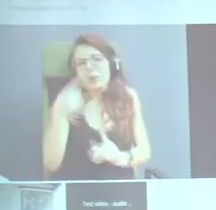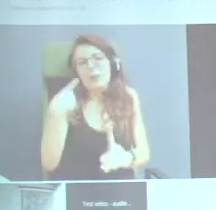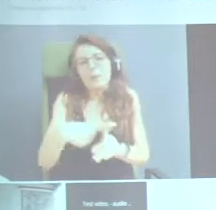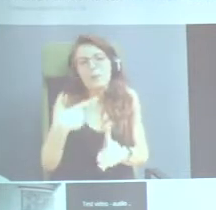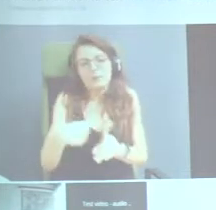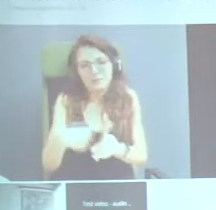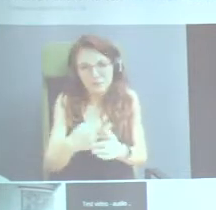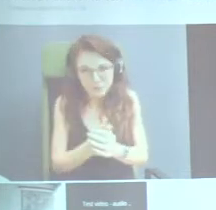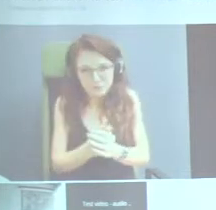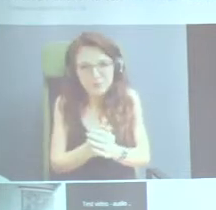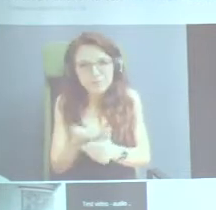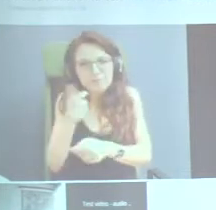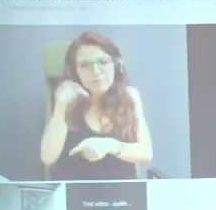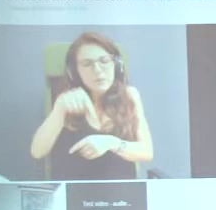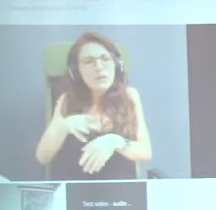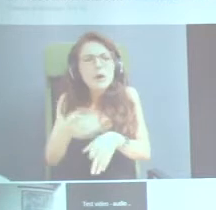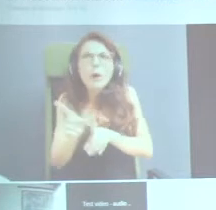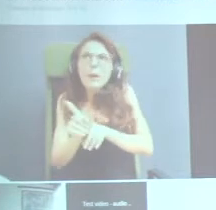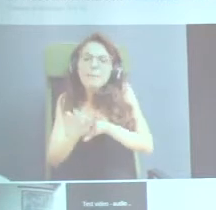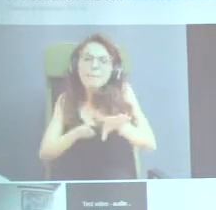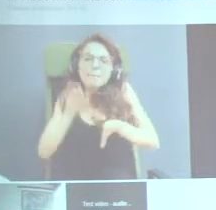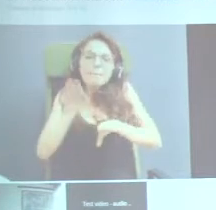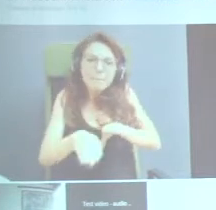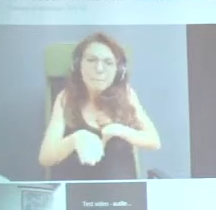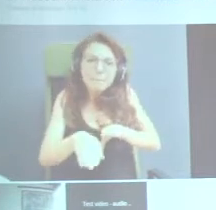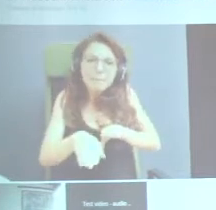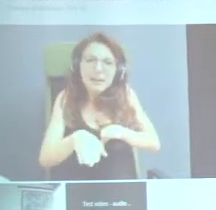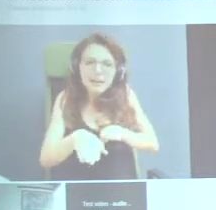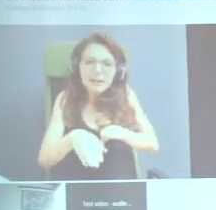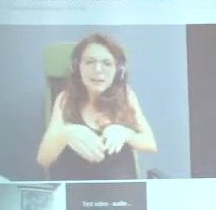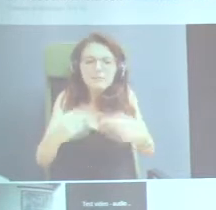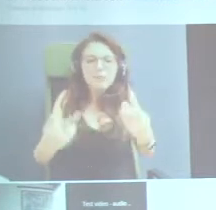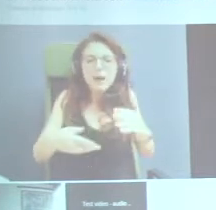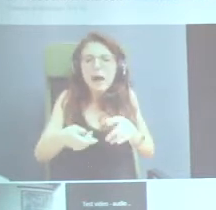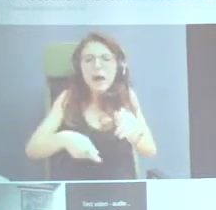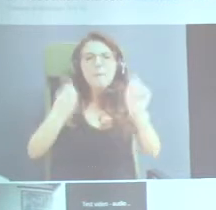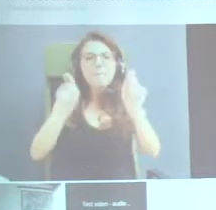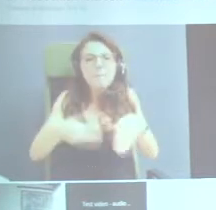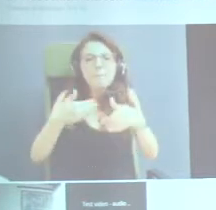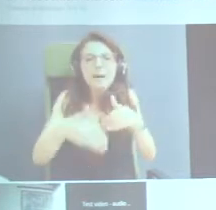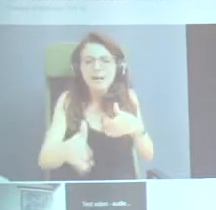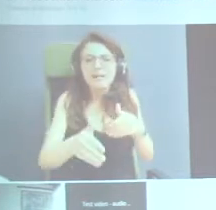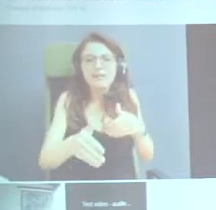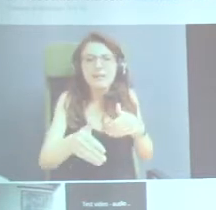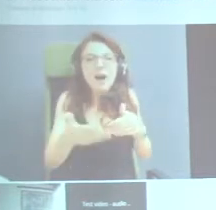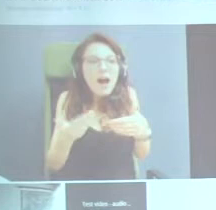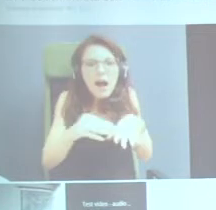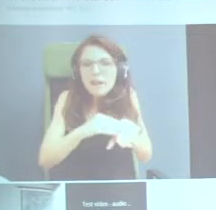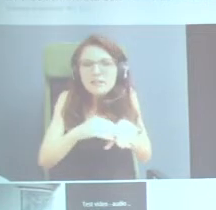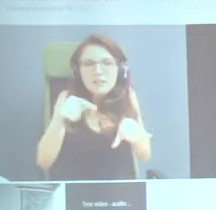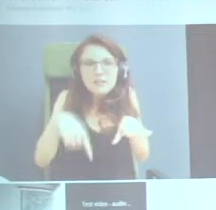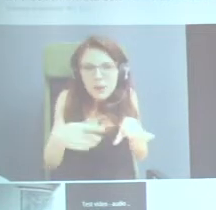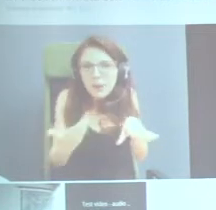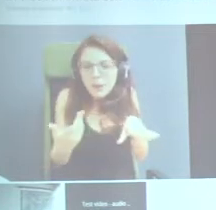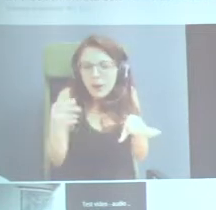questo è un punto di partenza verso un servizio che sono certa ormai da settembre